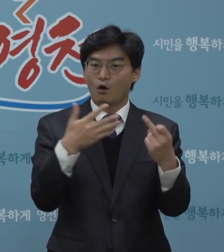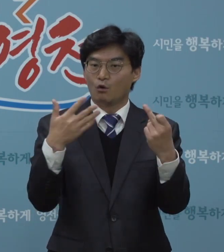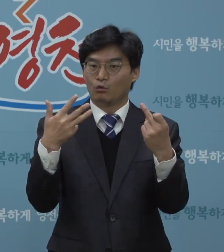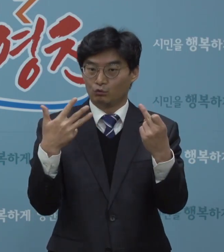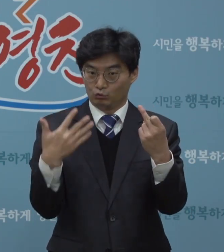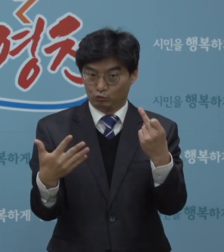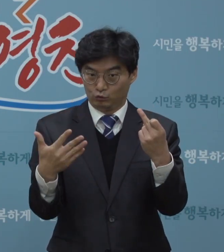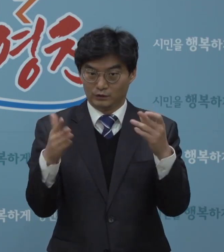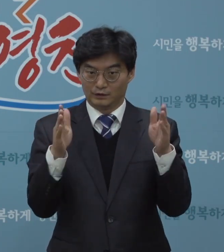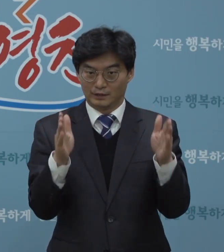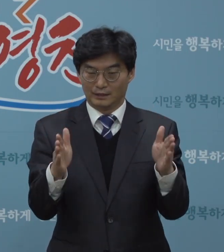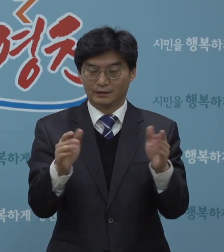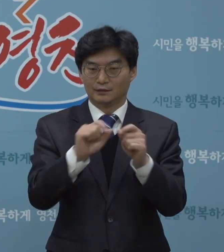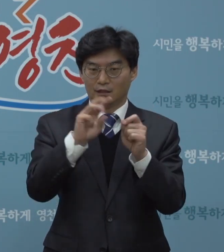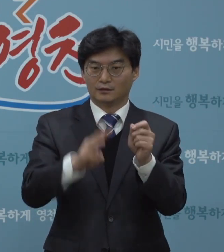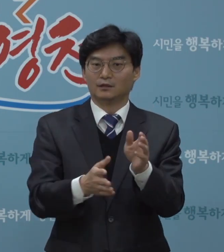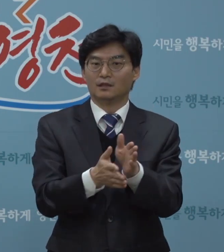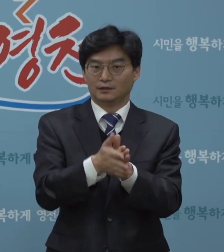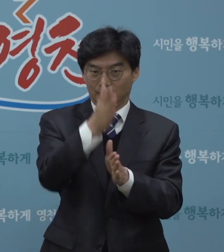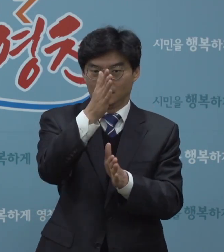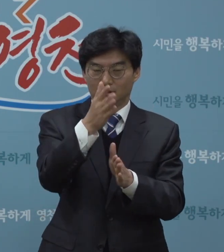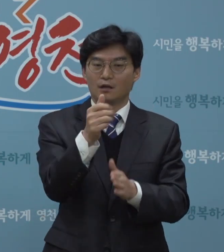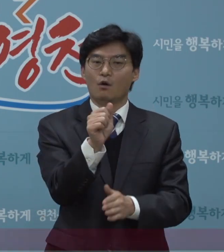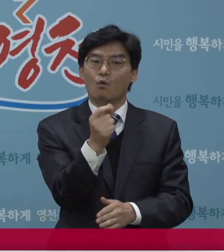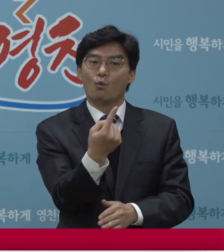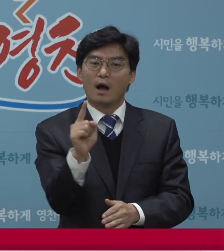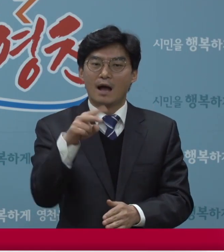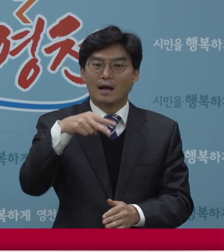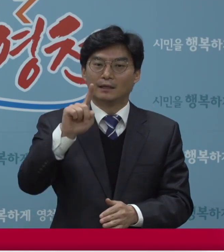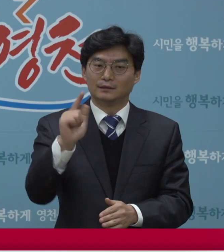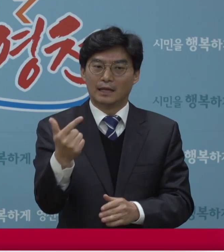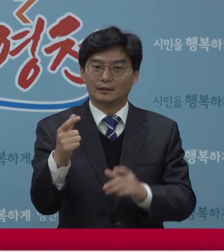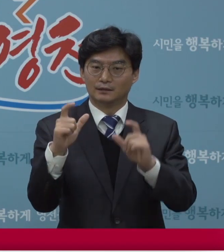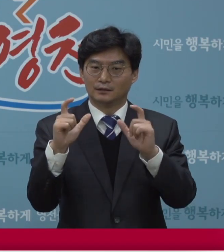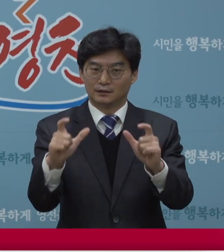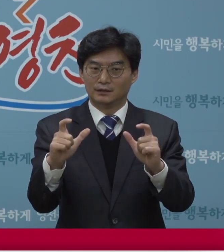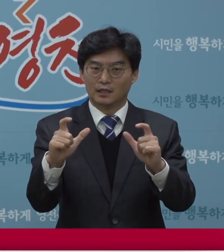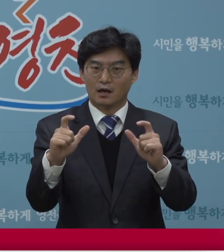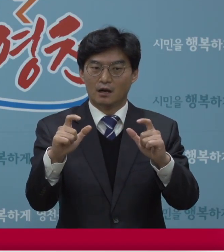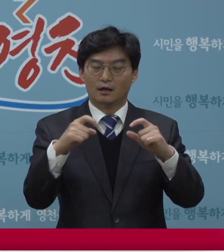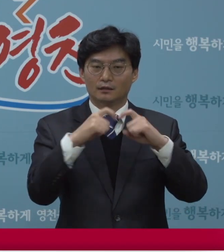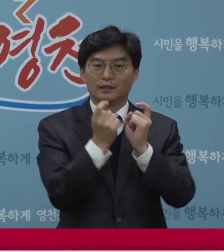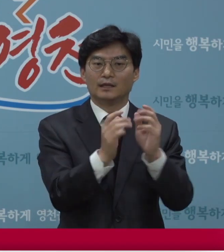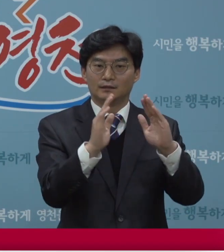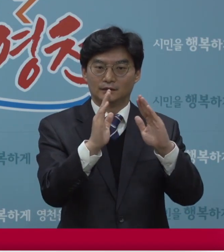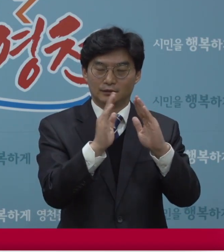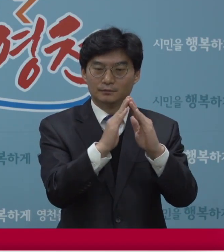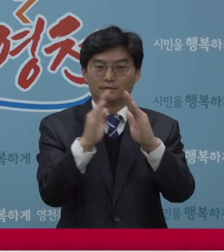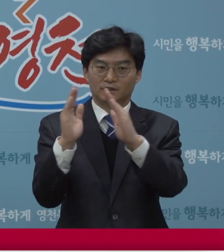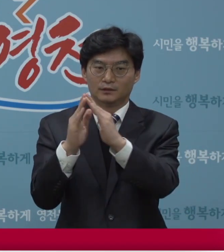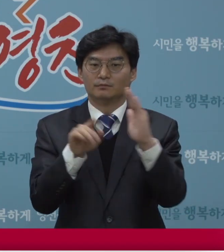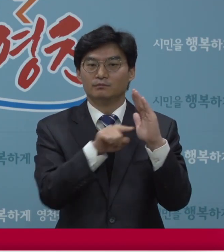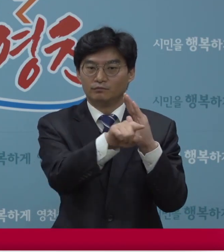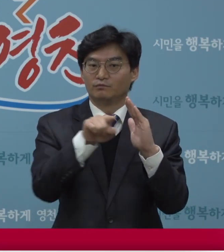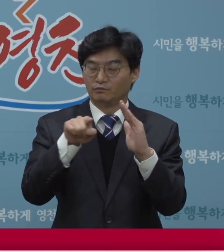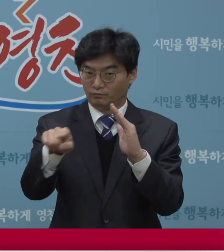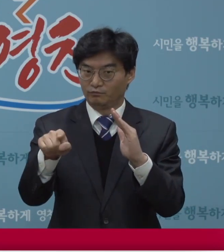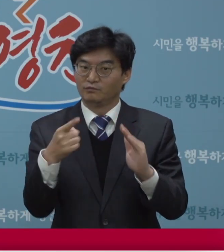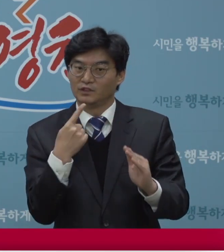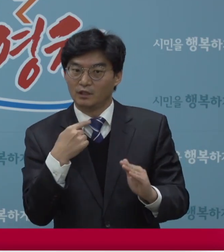3일간은 영천 시내와 화산면에 위치한 자택 두 군데를 번갈아가며